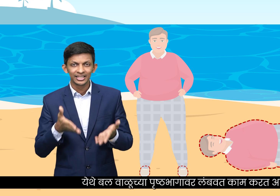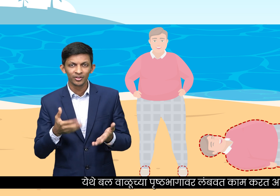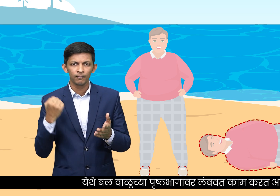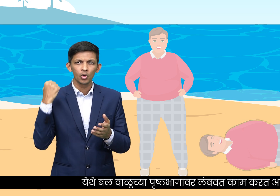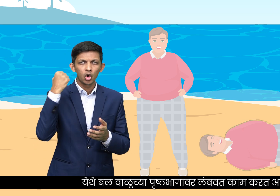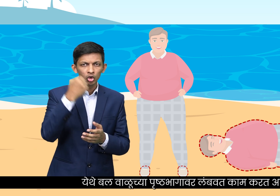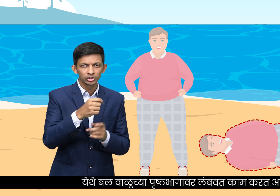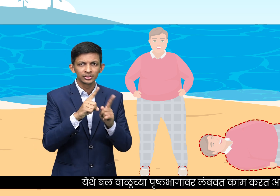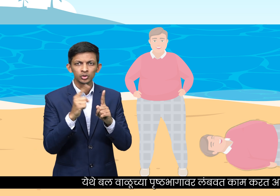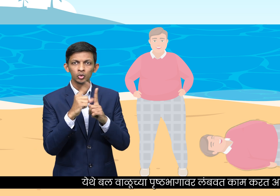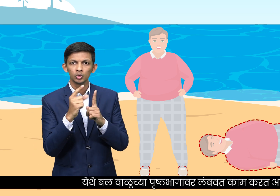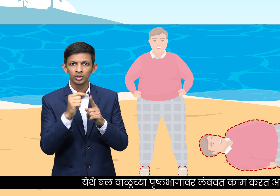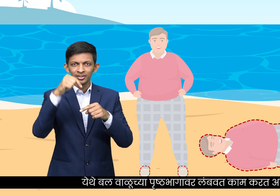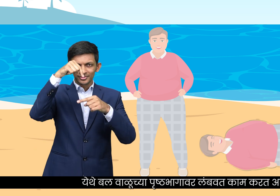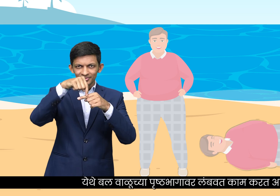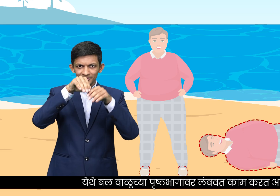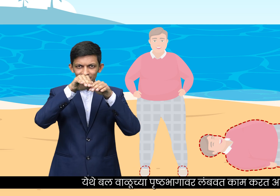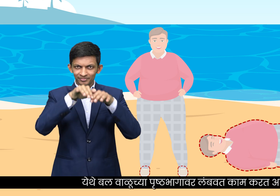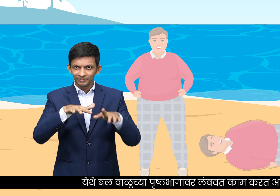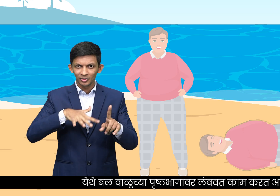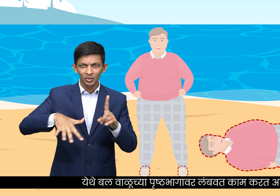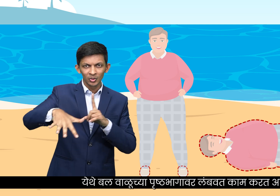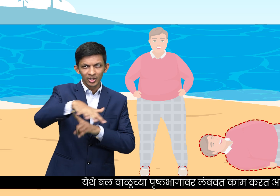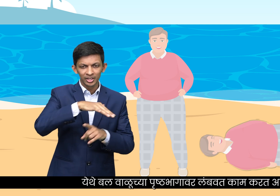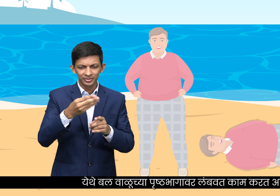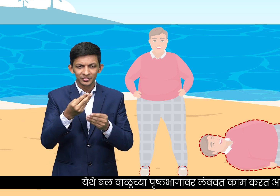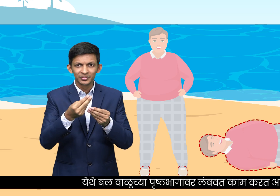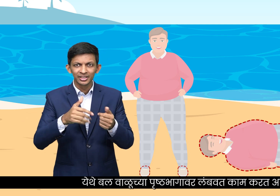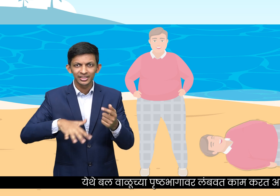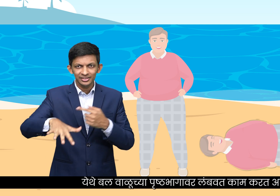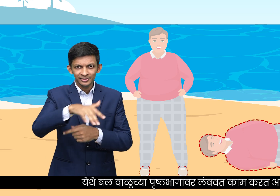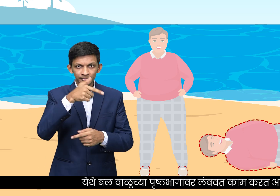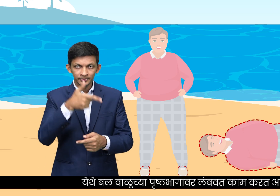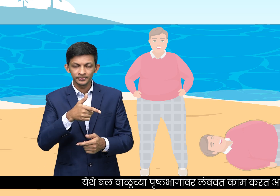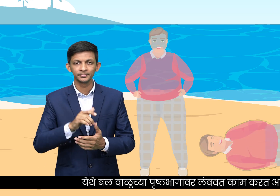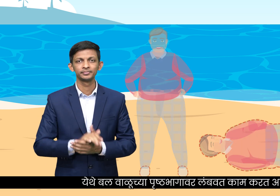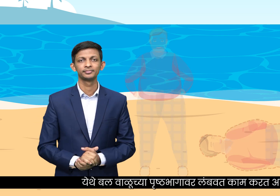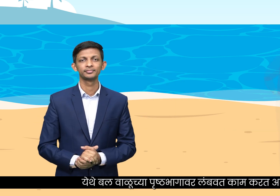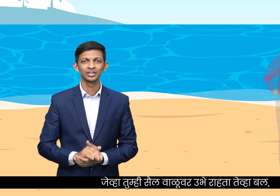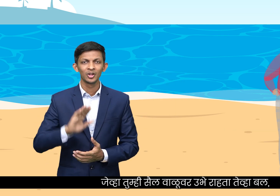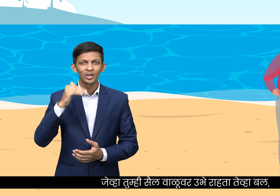हे बल वाळूच्या पृष्ठभागावर लंबवत काम करत राहते.